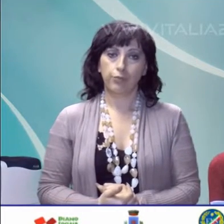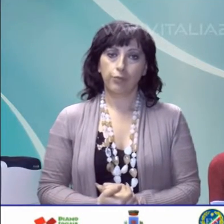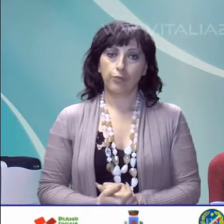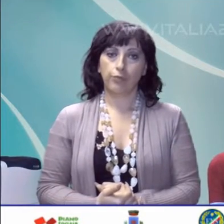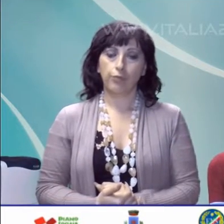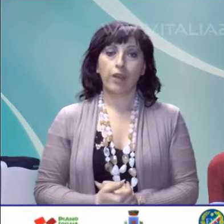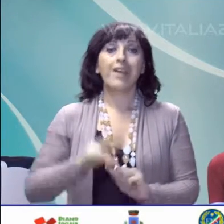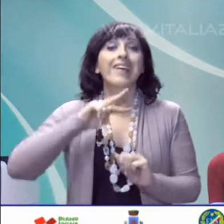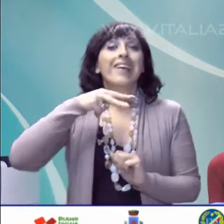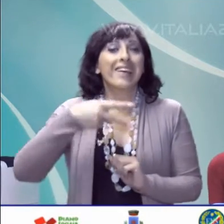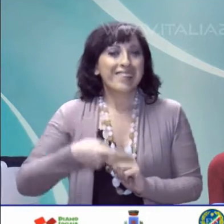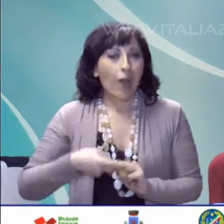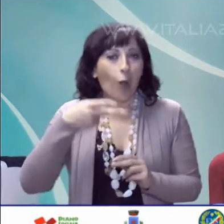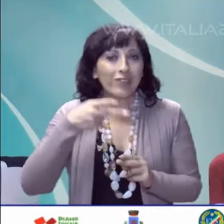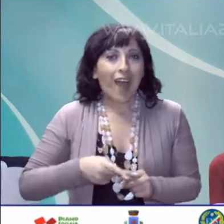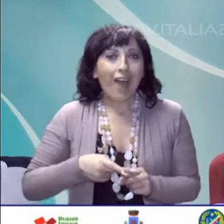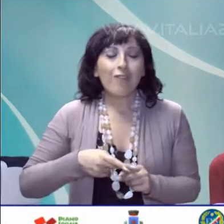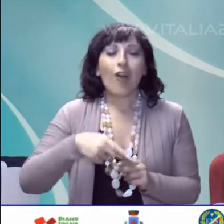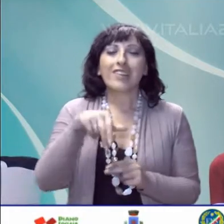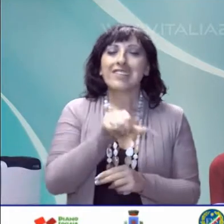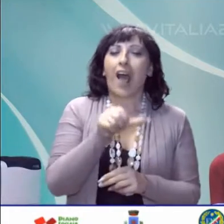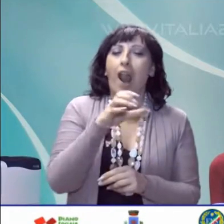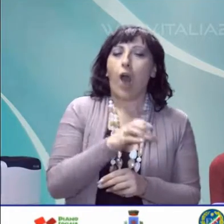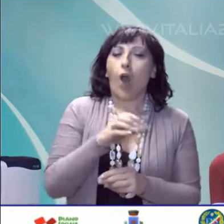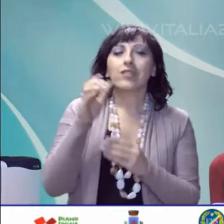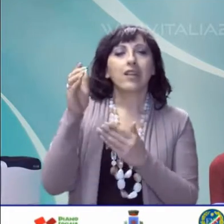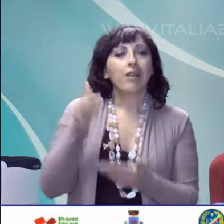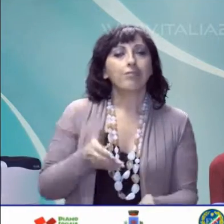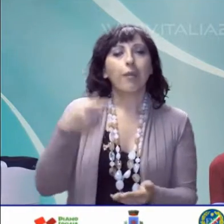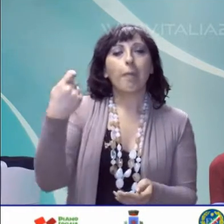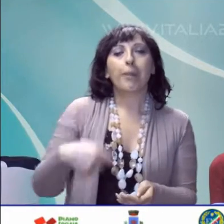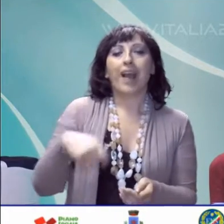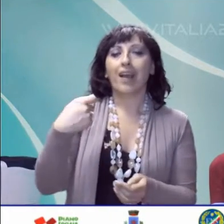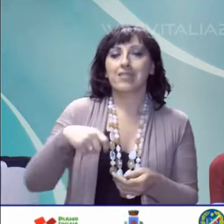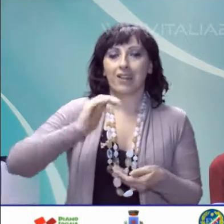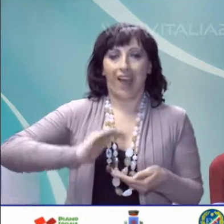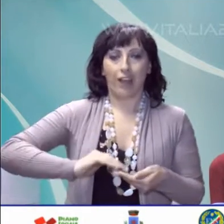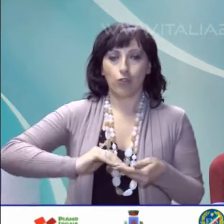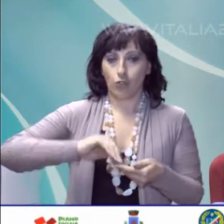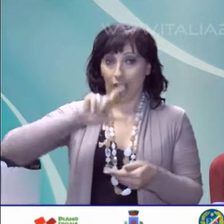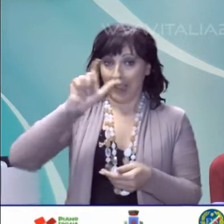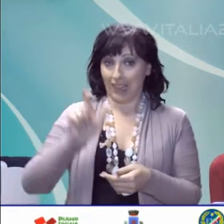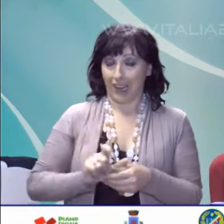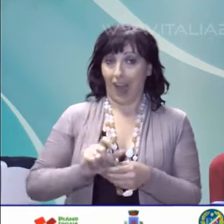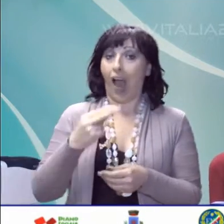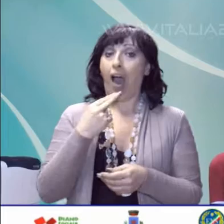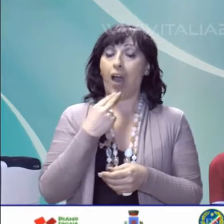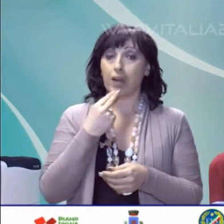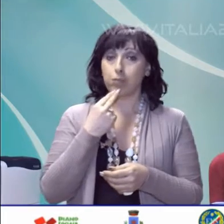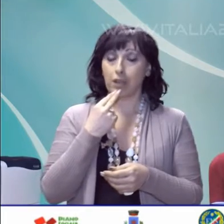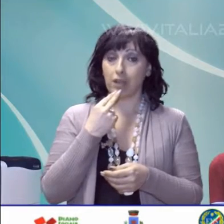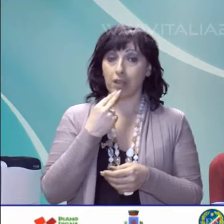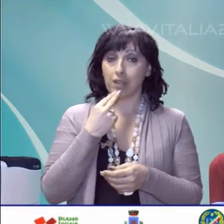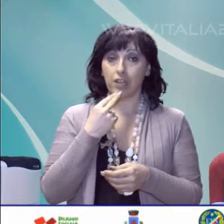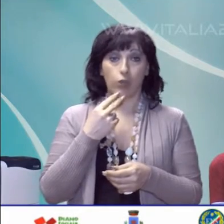E per la seconda volta Sala Consilina ha ospitato il presidente dell'Associazione Italiana Arbitri.